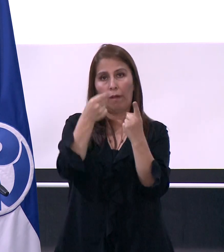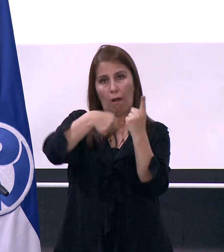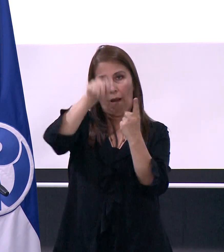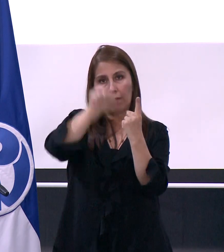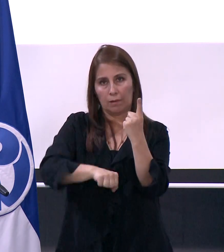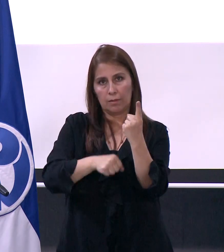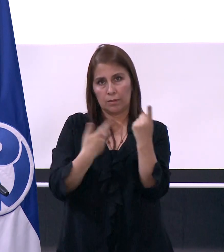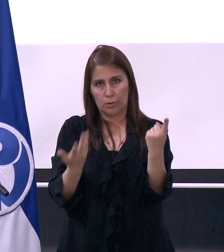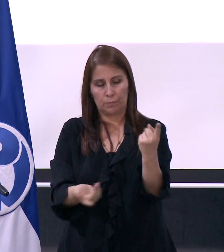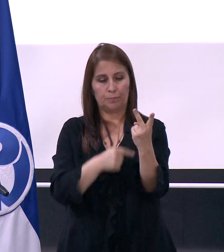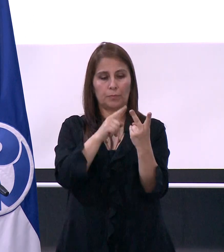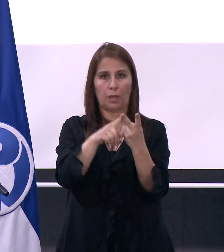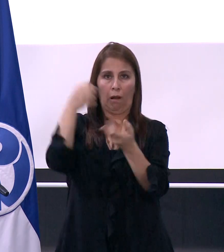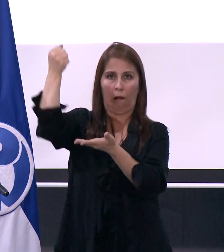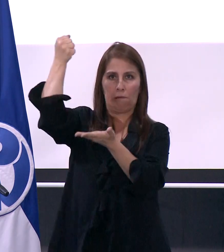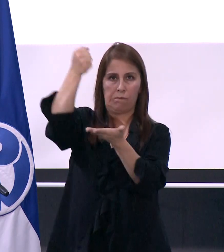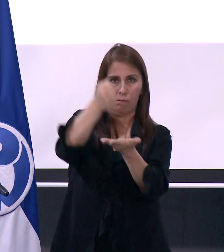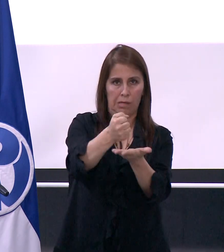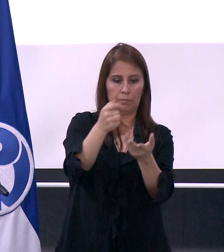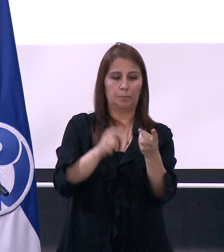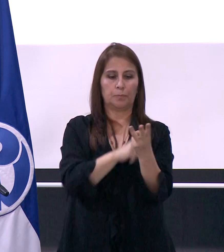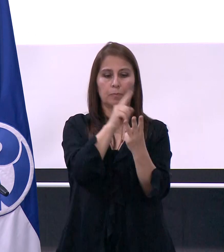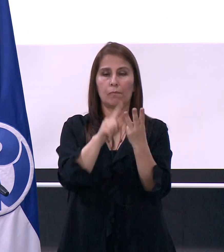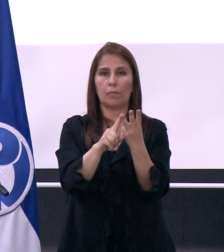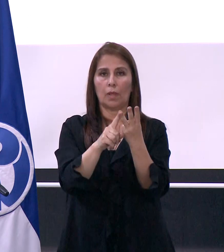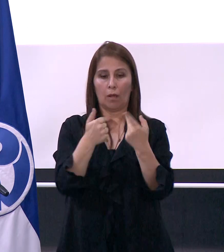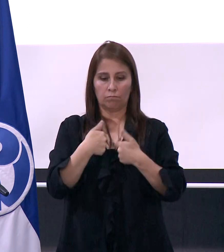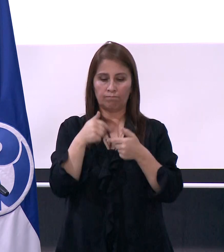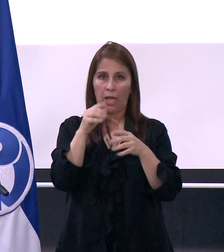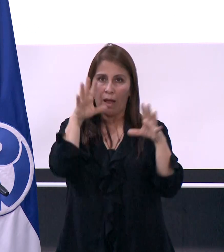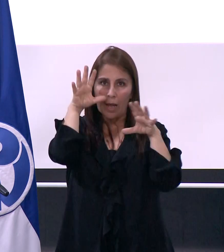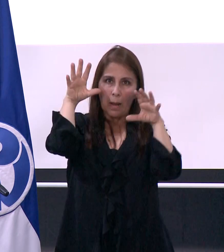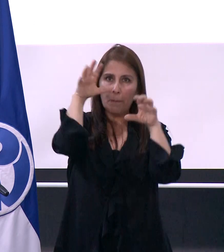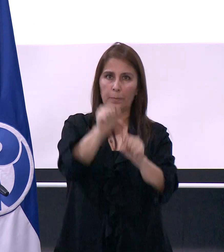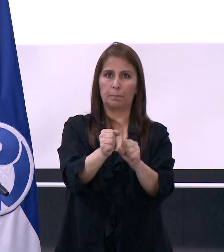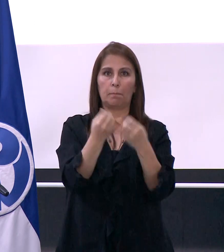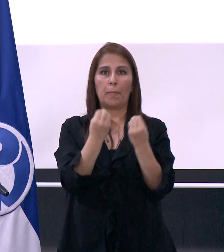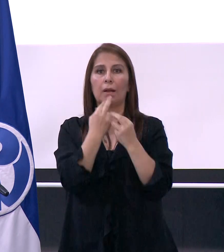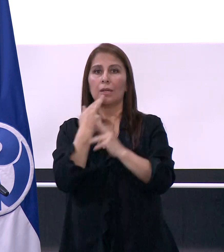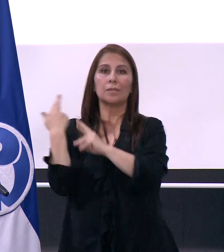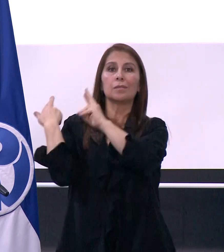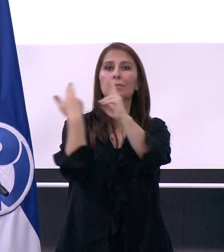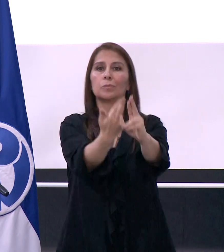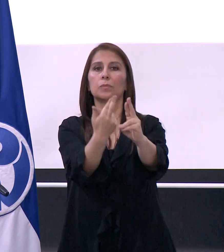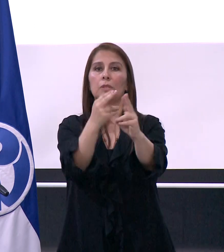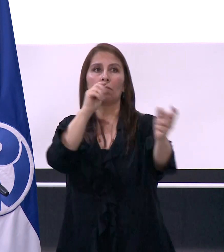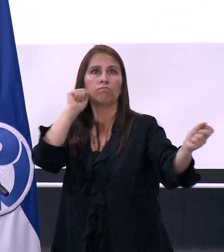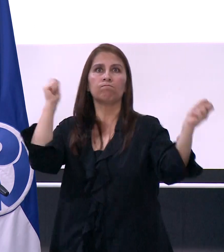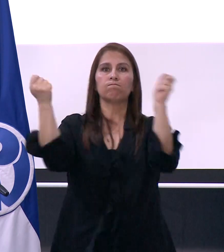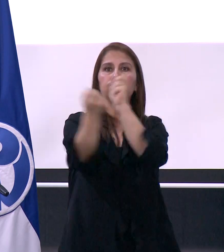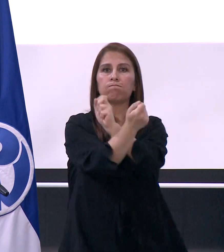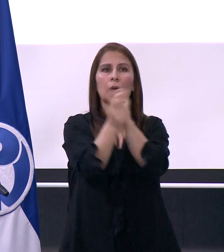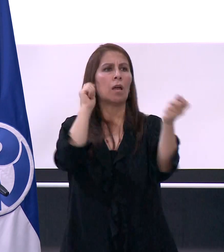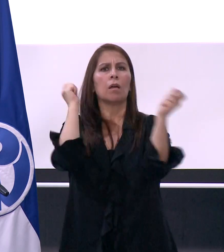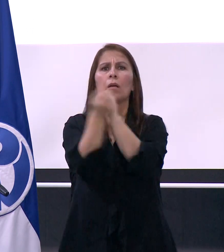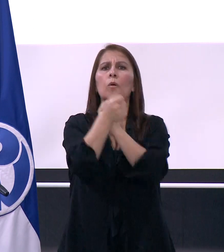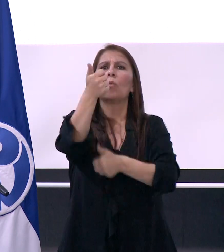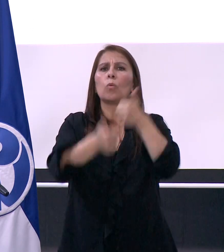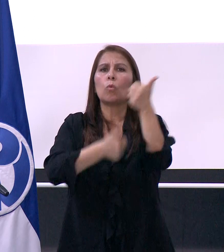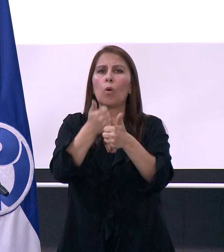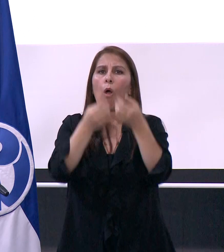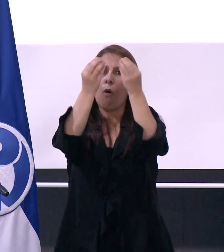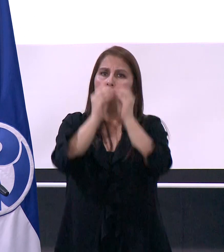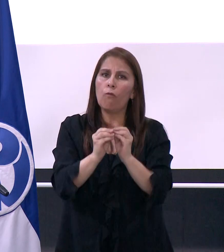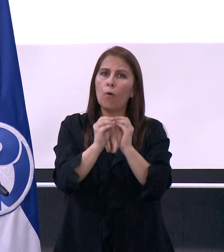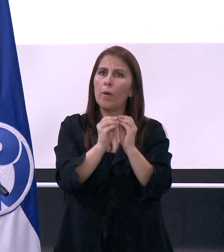el déficit presupuestal y su capacidad de responder a los cambios que se dan en los modos de